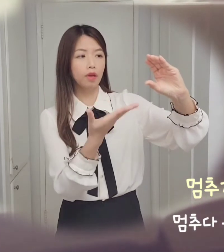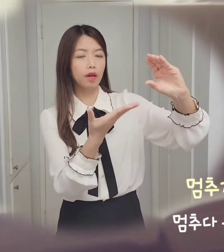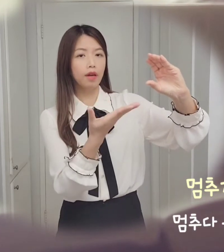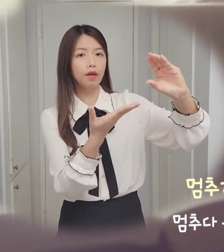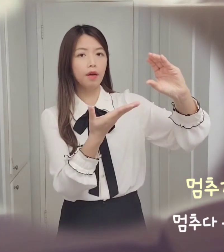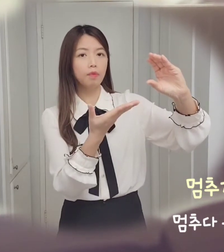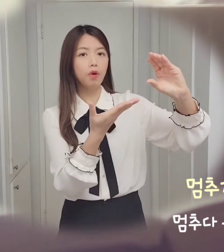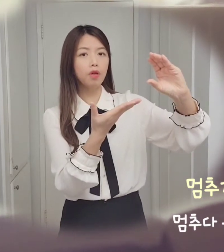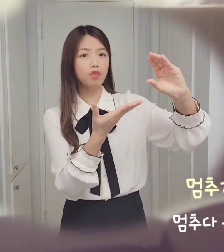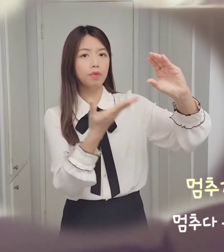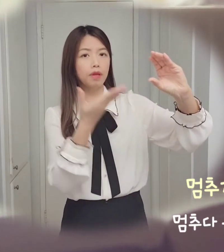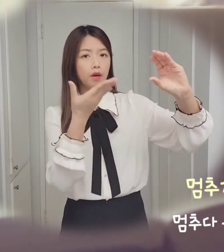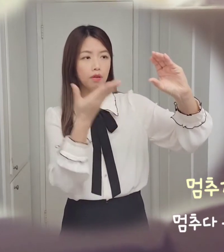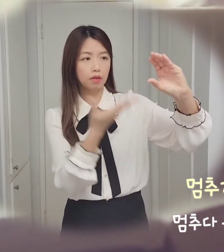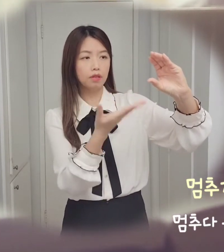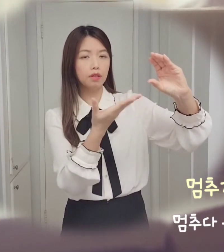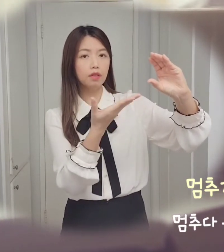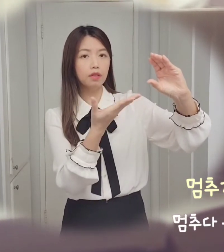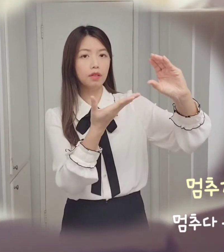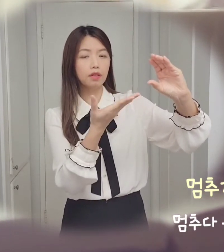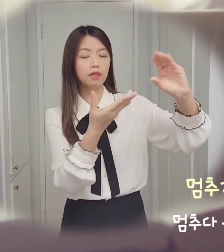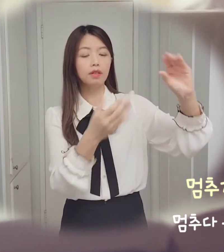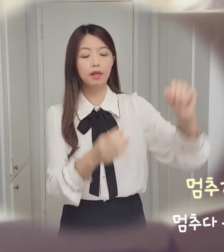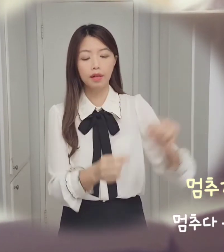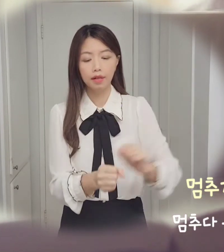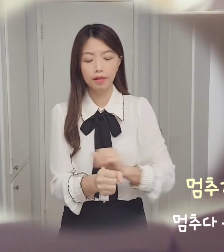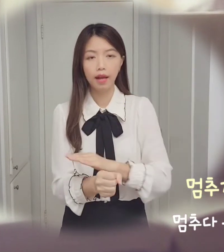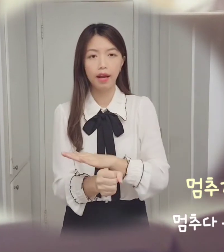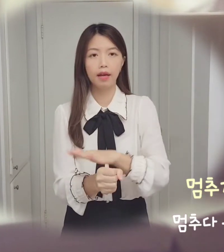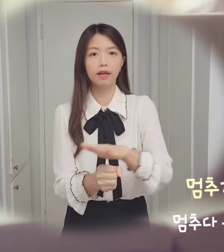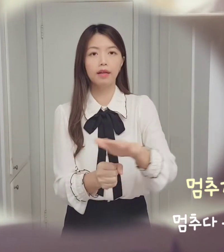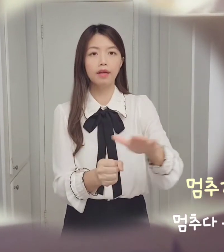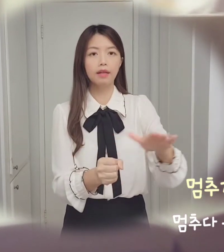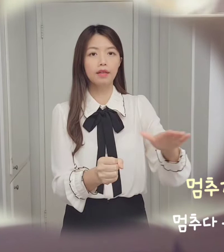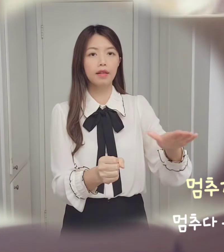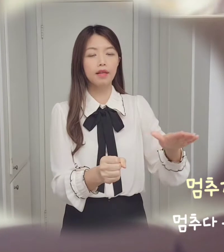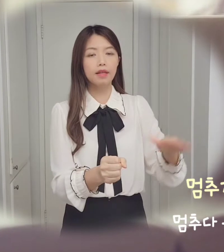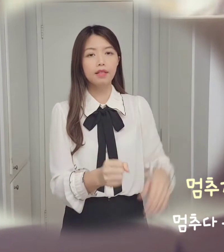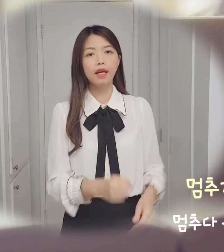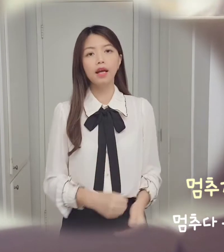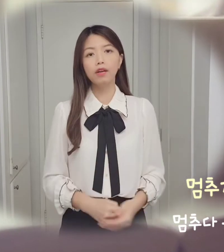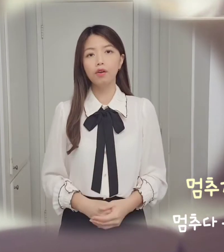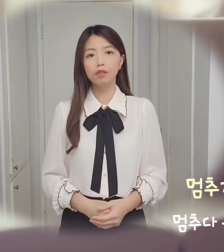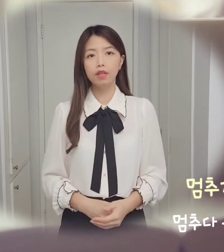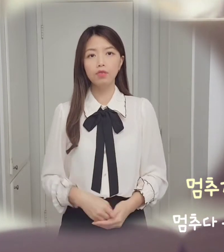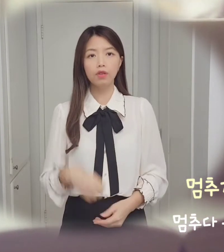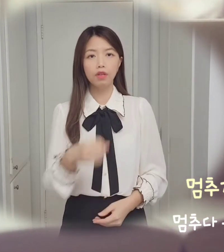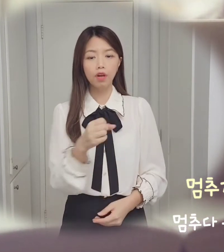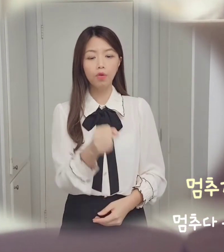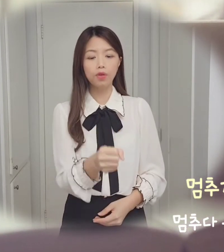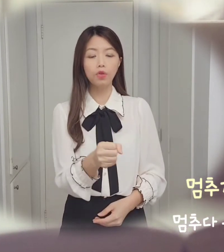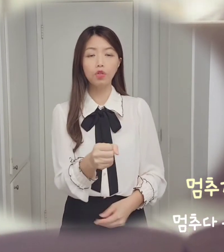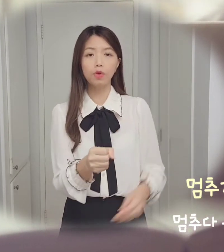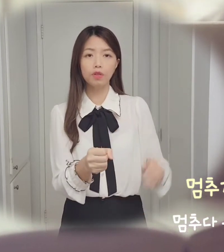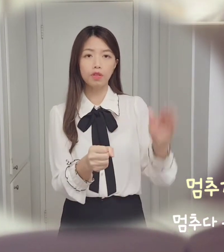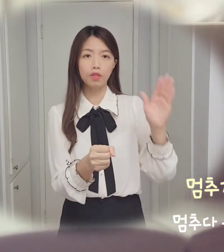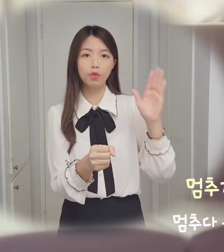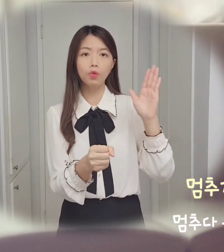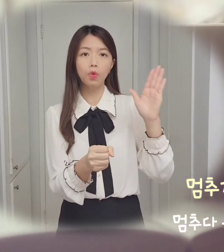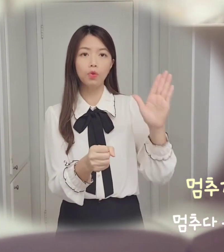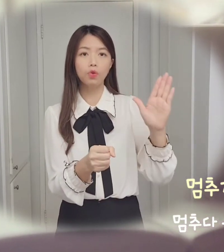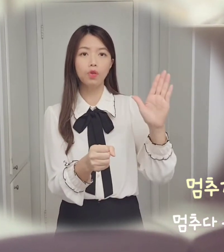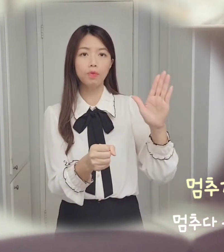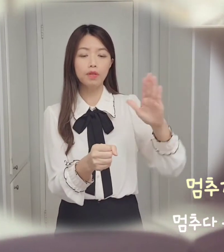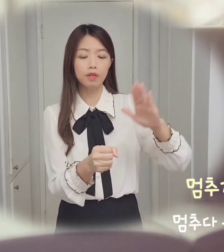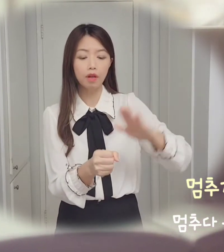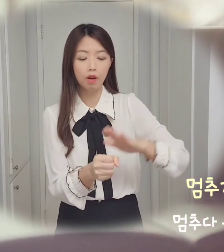그는 이렇게 표현해 주시면 돼요. 그 사랑. 사랑이라고 하는 뜻의 수어는요, 왼손 주먹